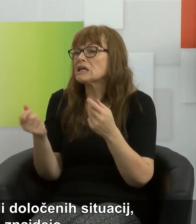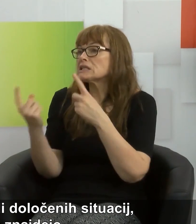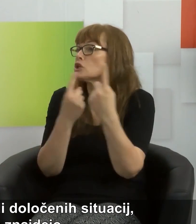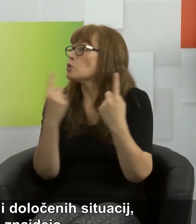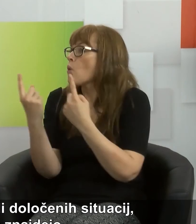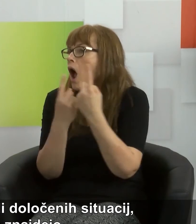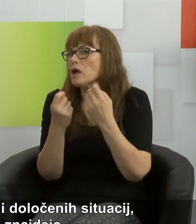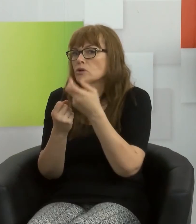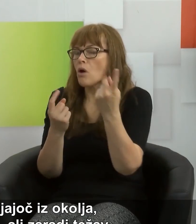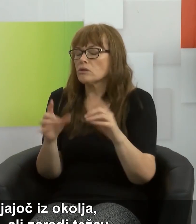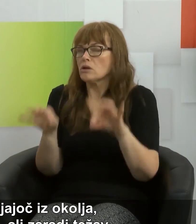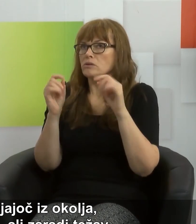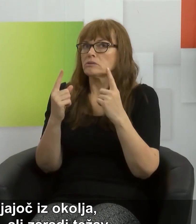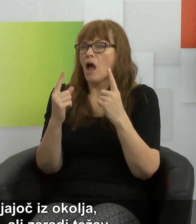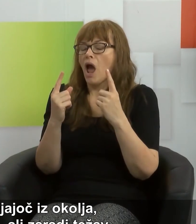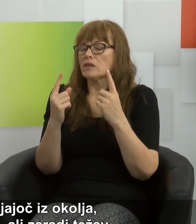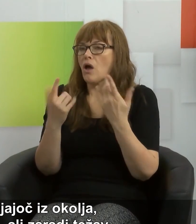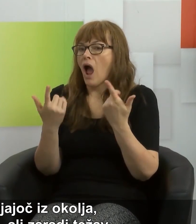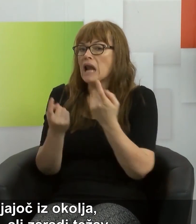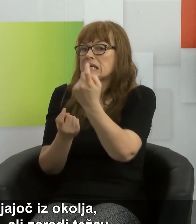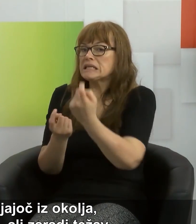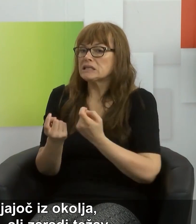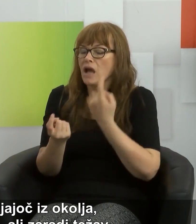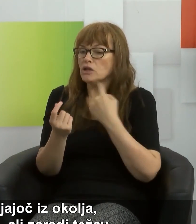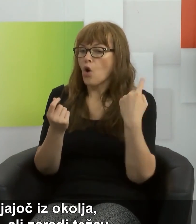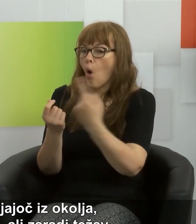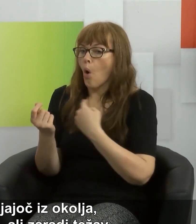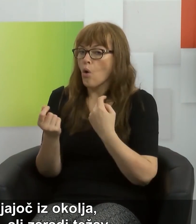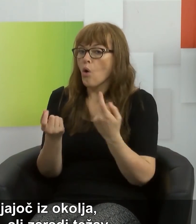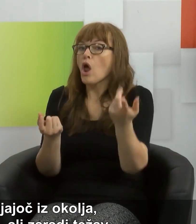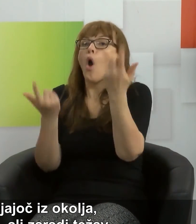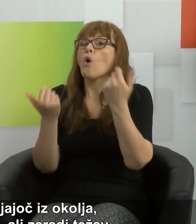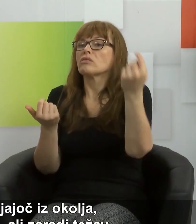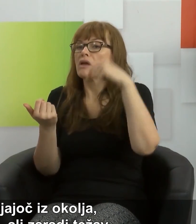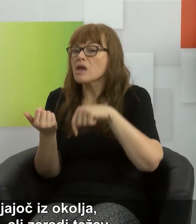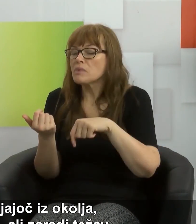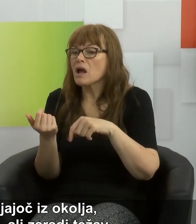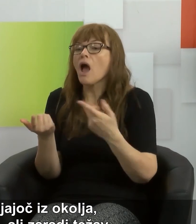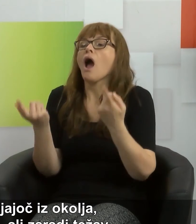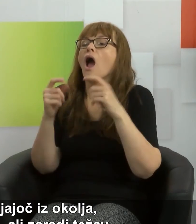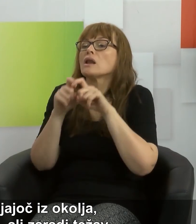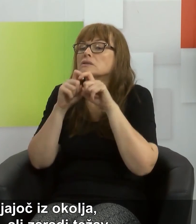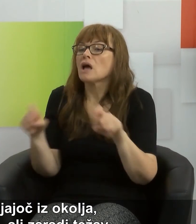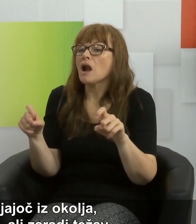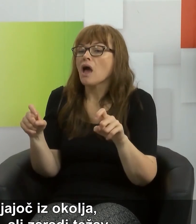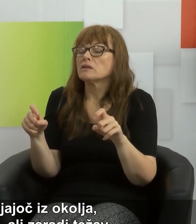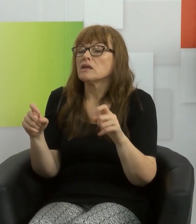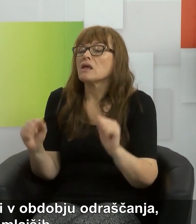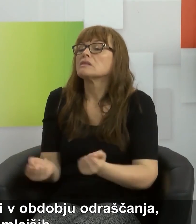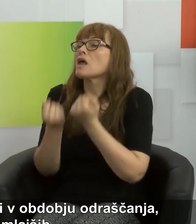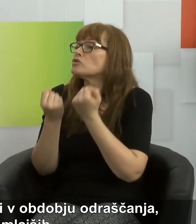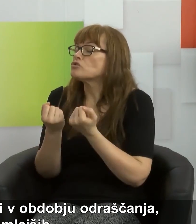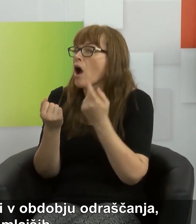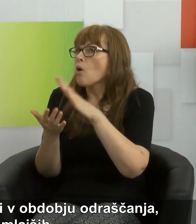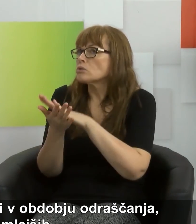situacij, v kateri se znajdejo, ali je to pač izhajajoče iz okolja, iz katerega prihajajo, ali zaradi, ne vem, težav, ki